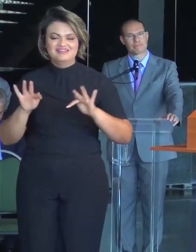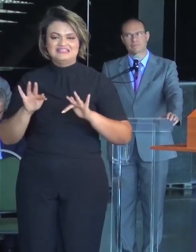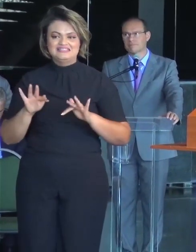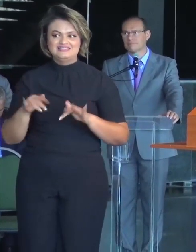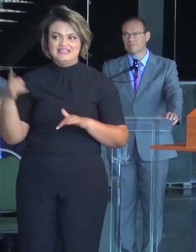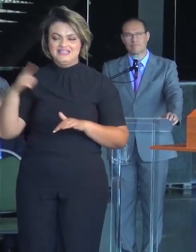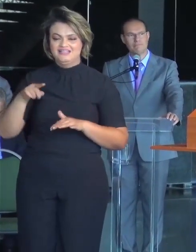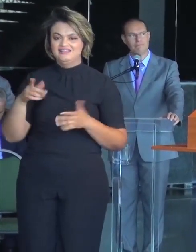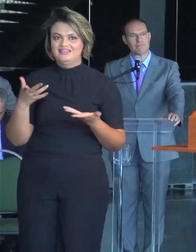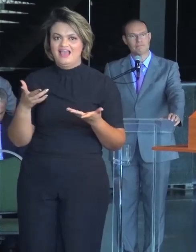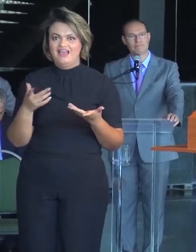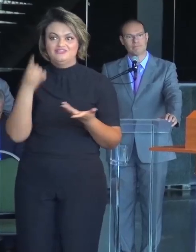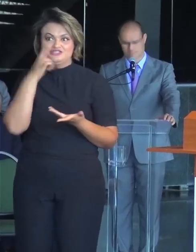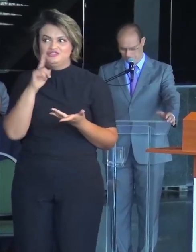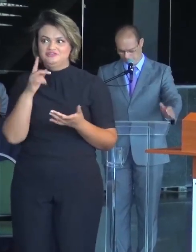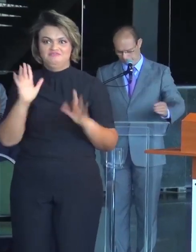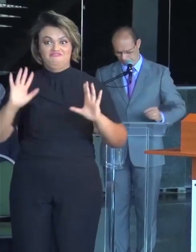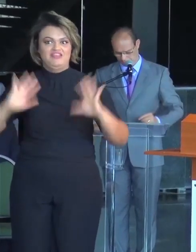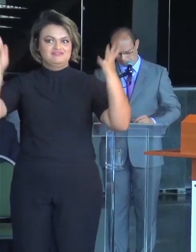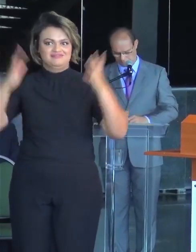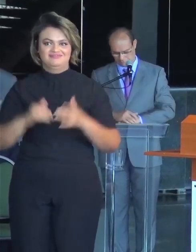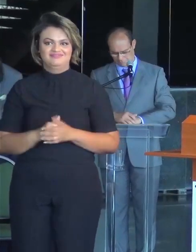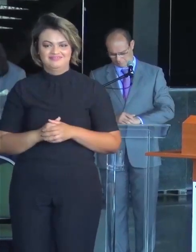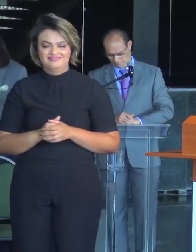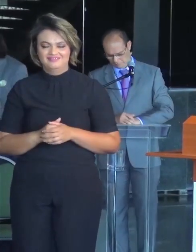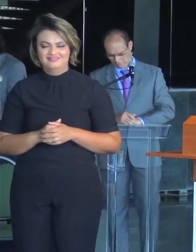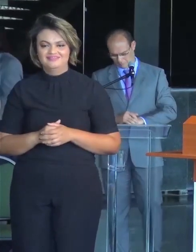é um dia de festa.